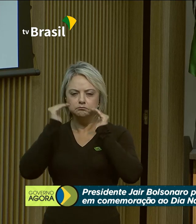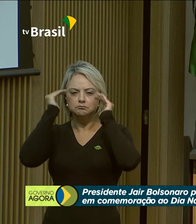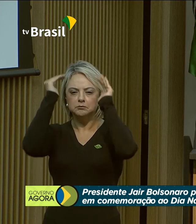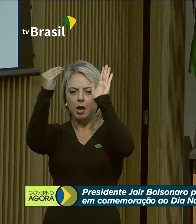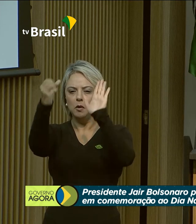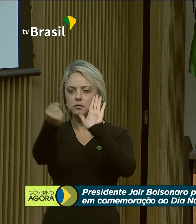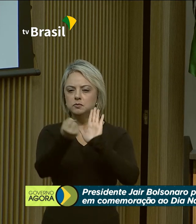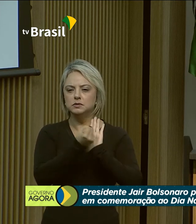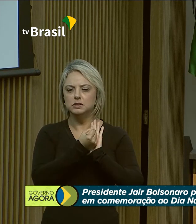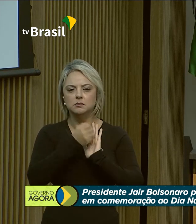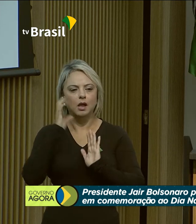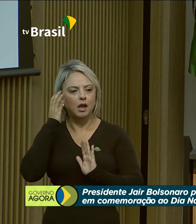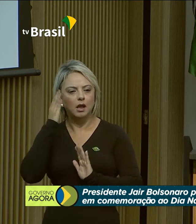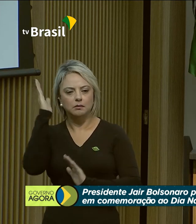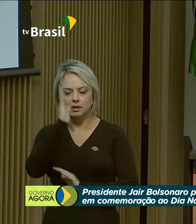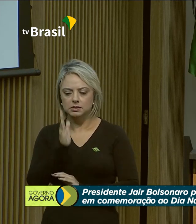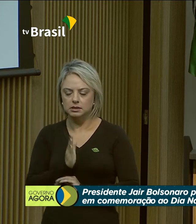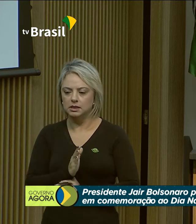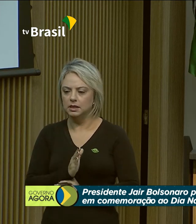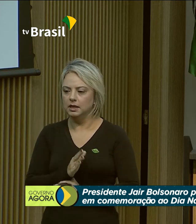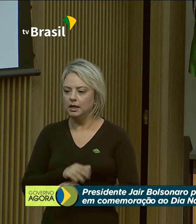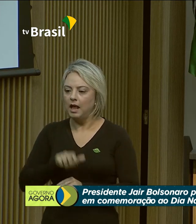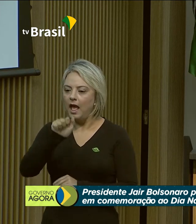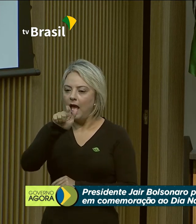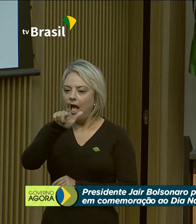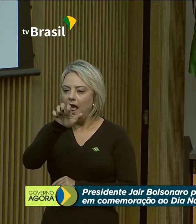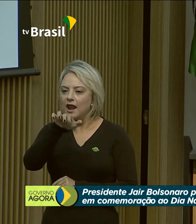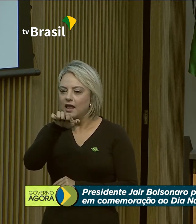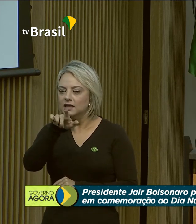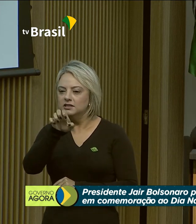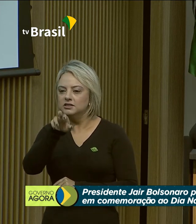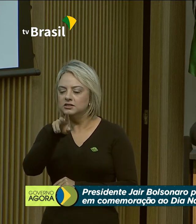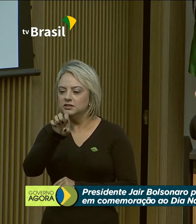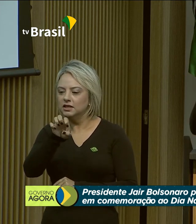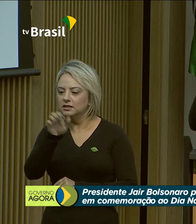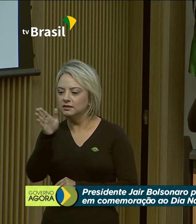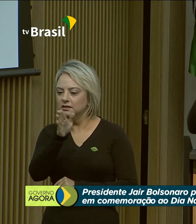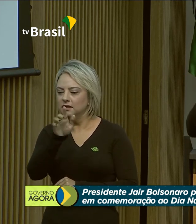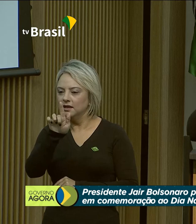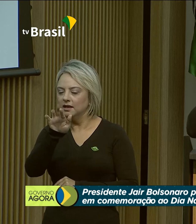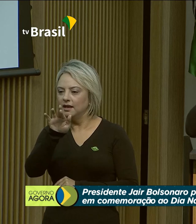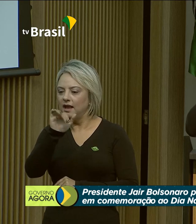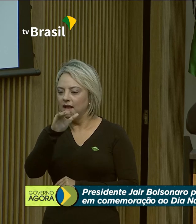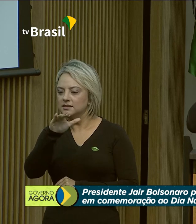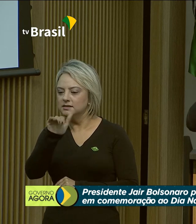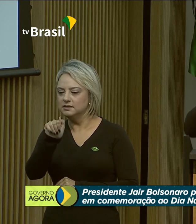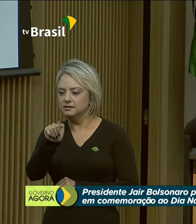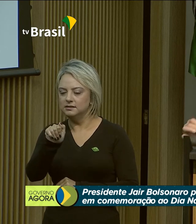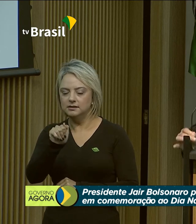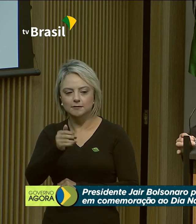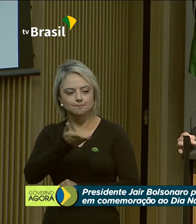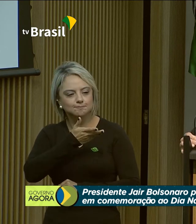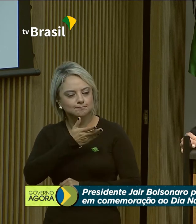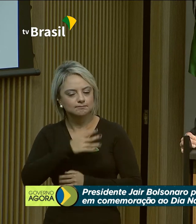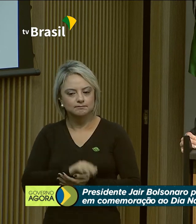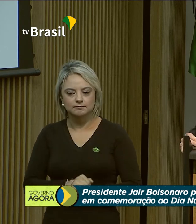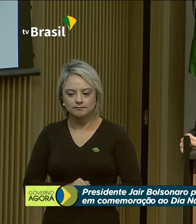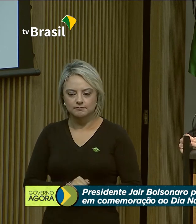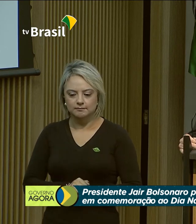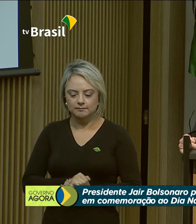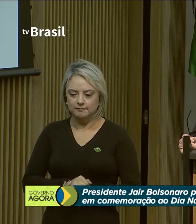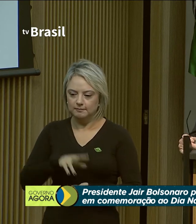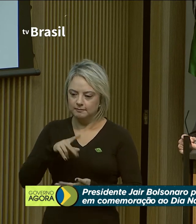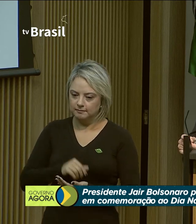símbolo do rádio brasileiro, meu querido Alexandre Garcia. De pé um dois, Alexandre. De pé um dois. Eu falo de pé um